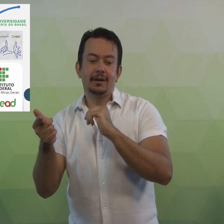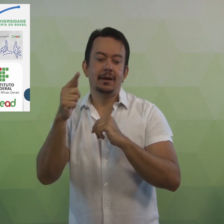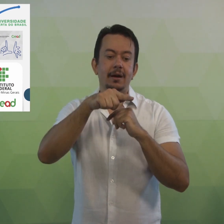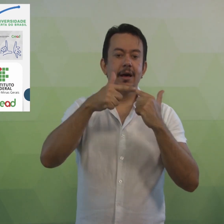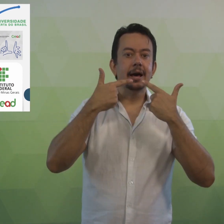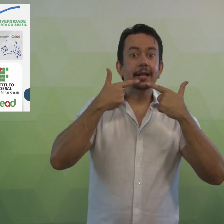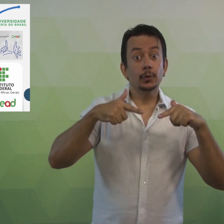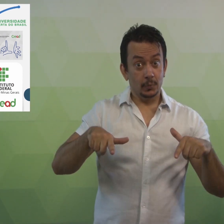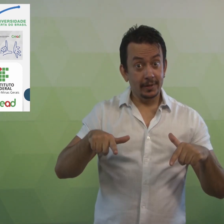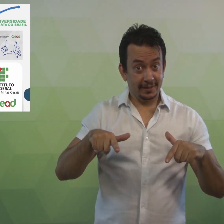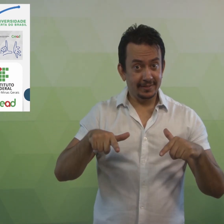mental da linguagem.